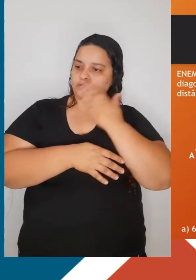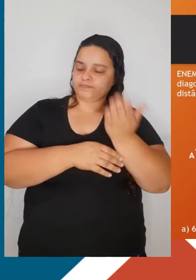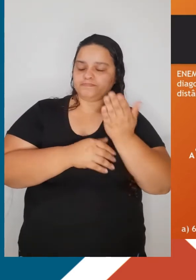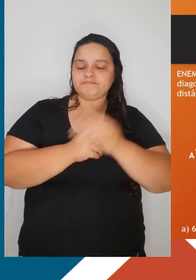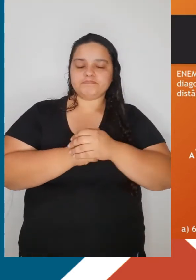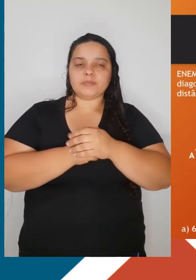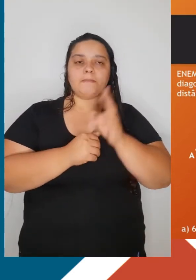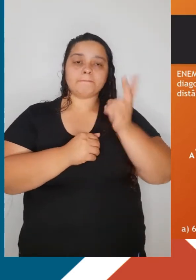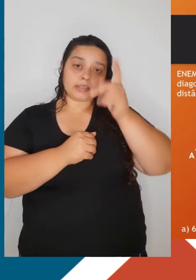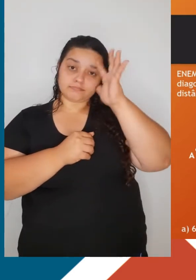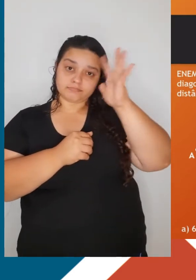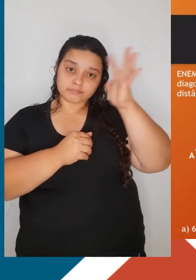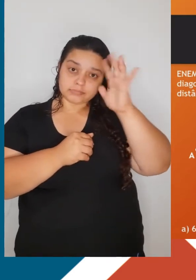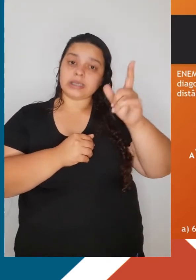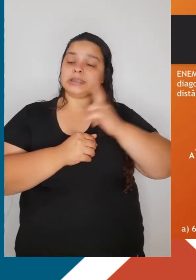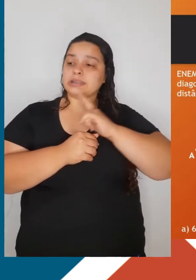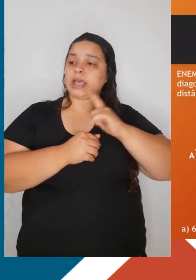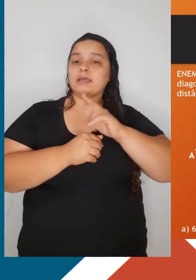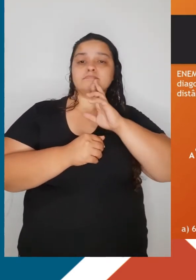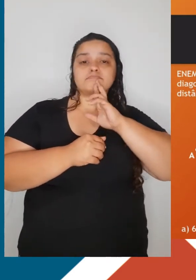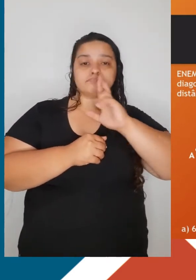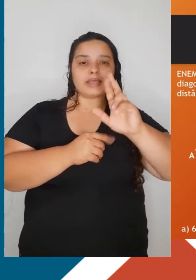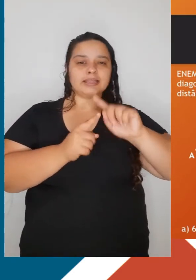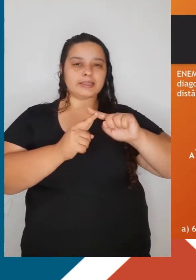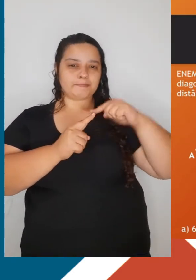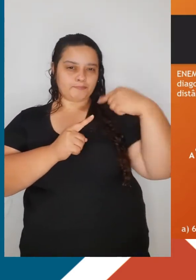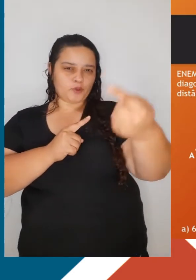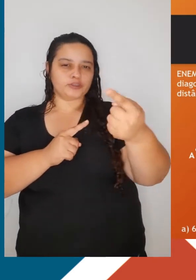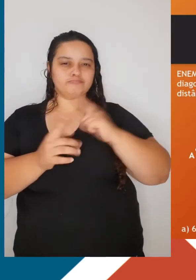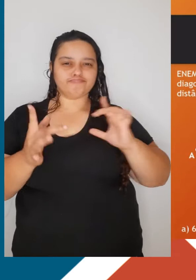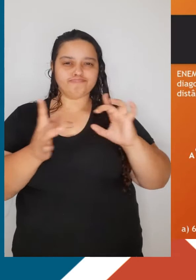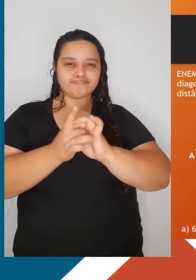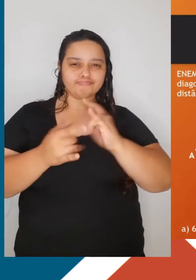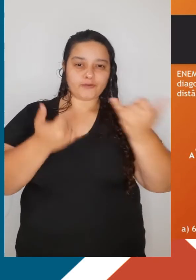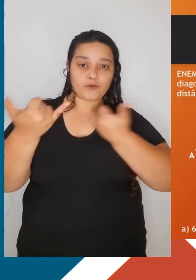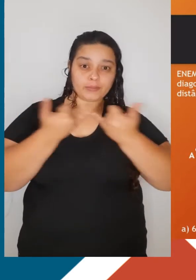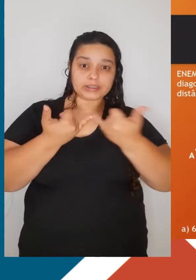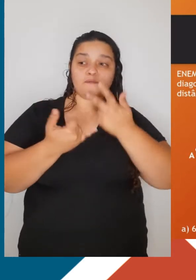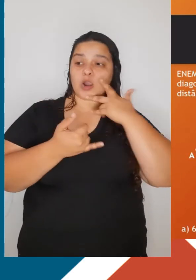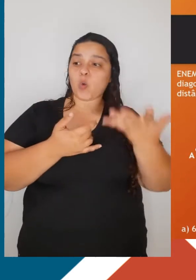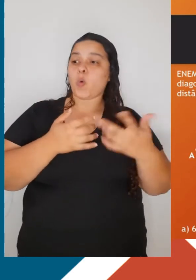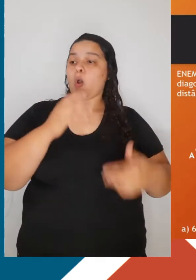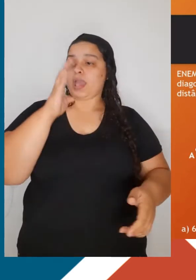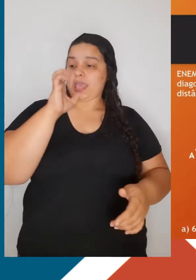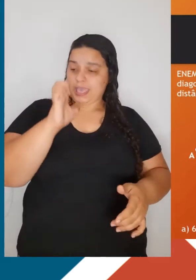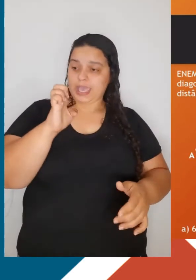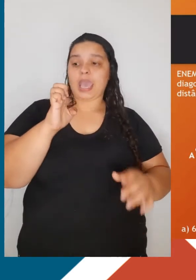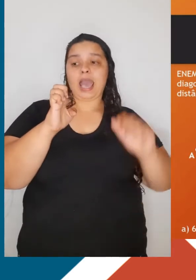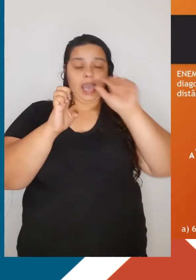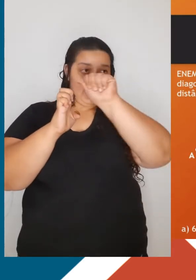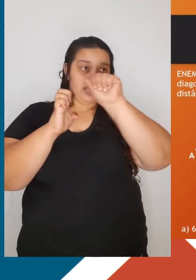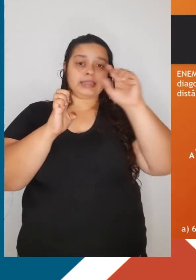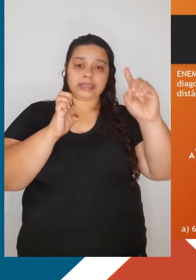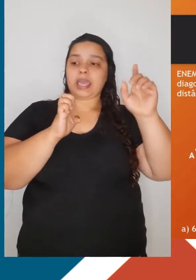imagem. Esse mesmo raciocínio será utilizado para a próxima informação, que nos diz que a distância do ponto E